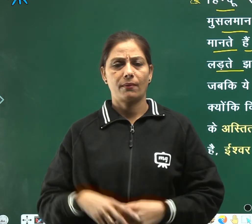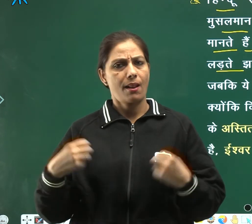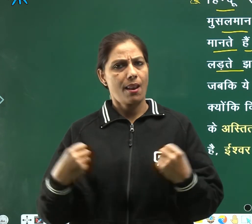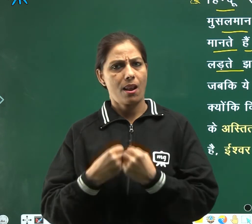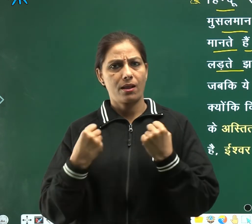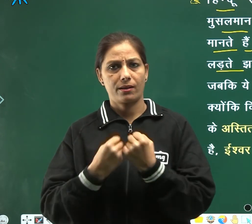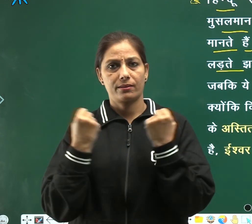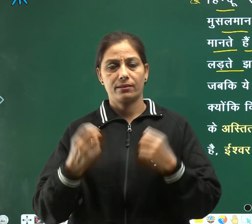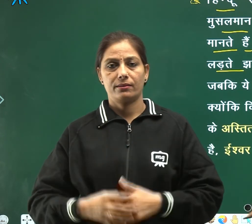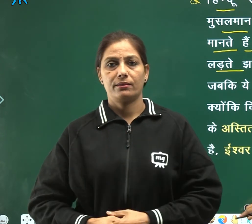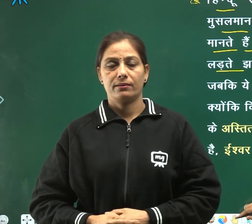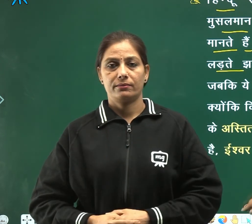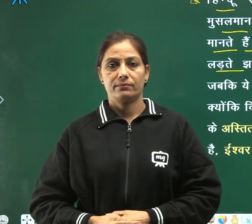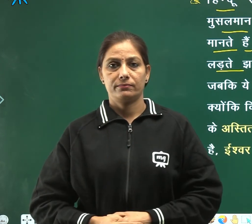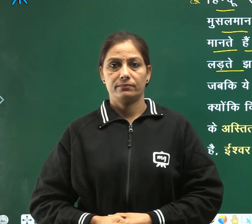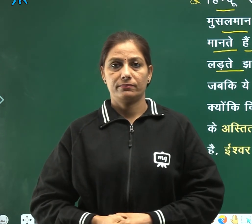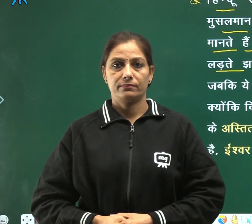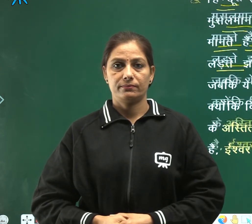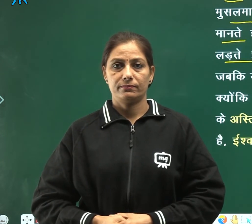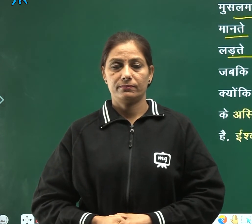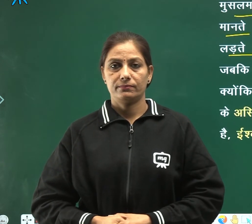लड़ते झगड़ते रहते हैं,